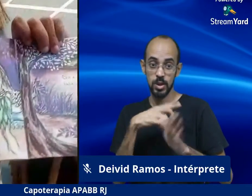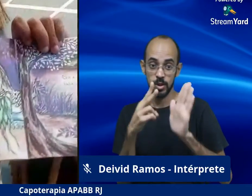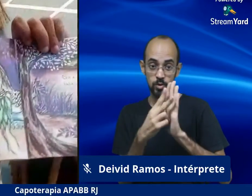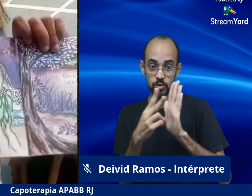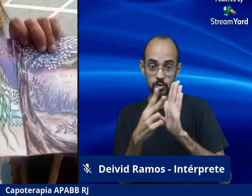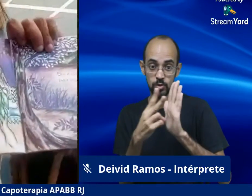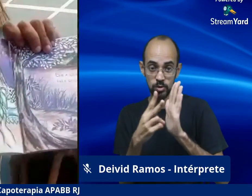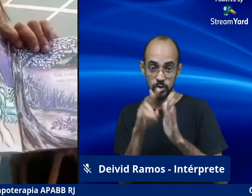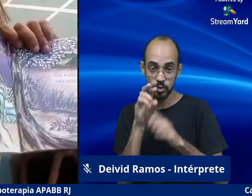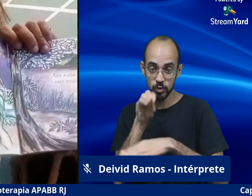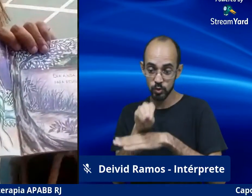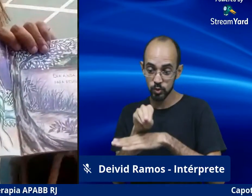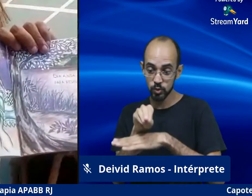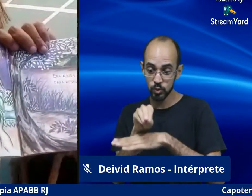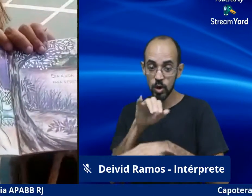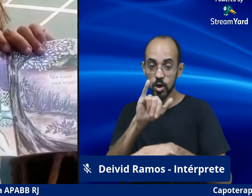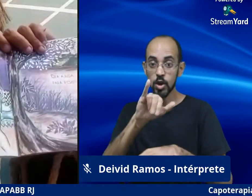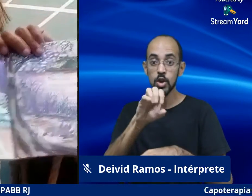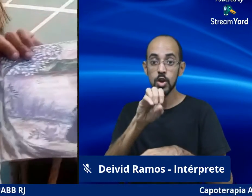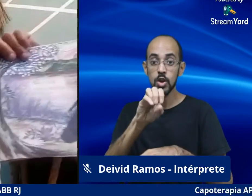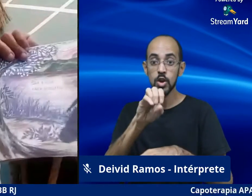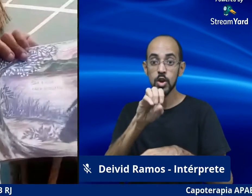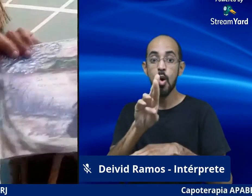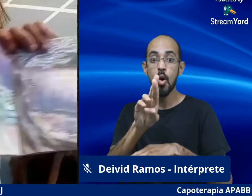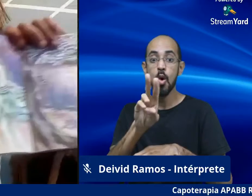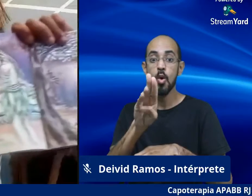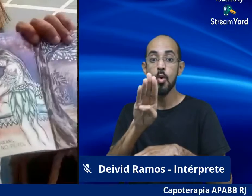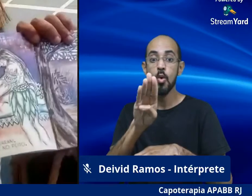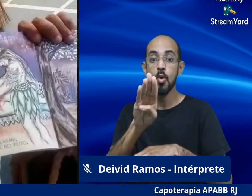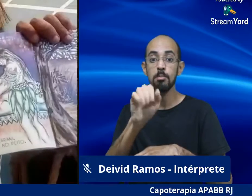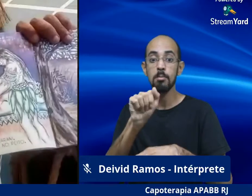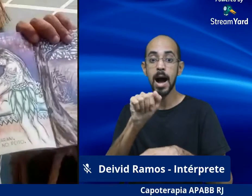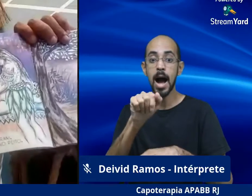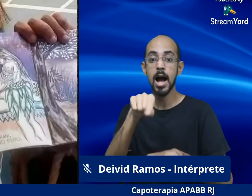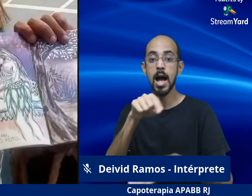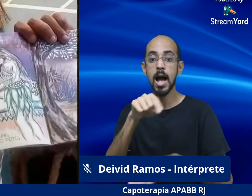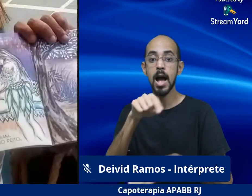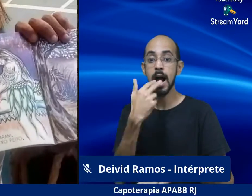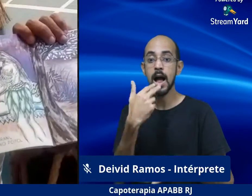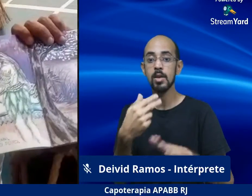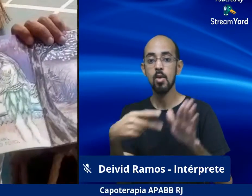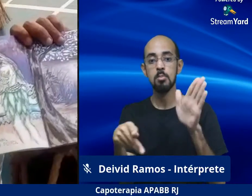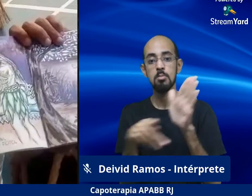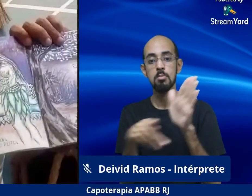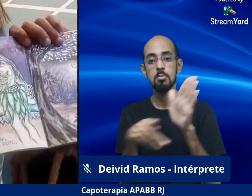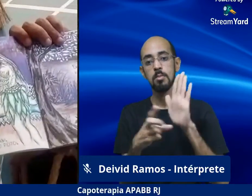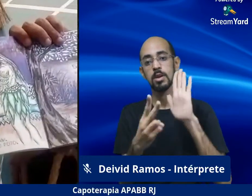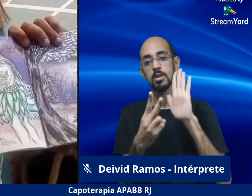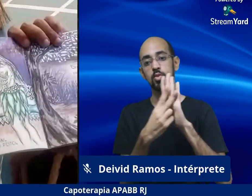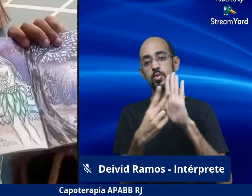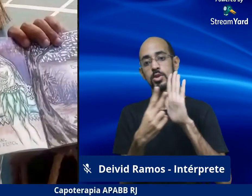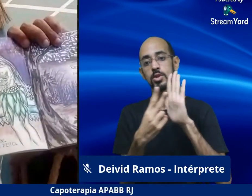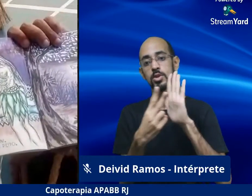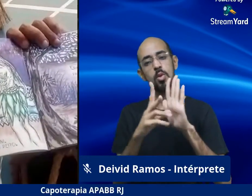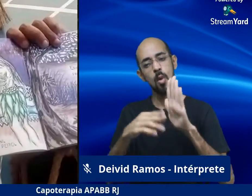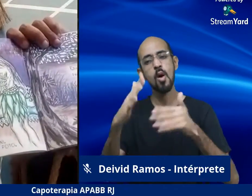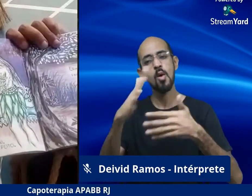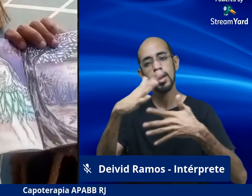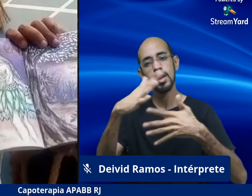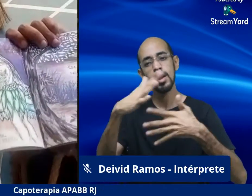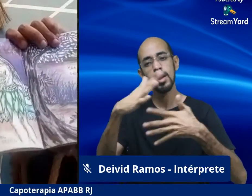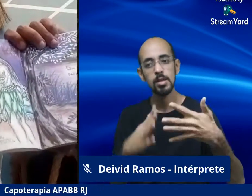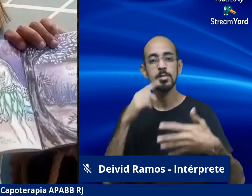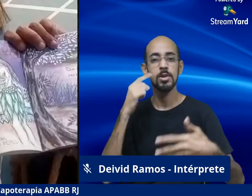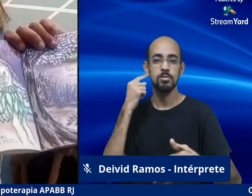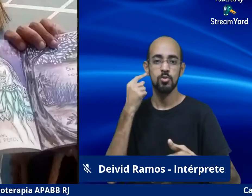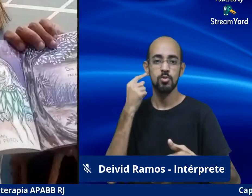e Tupi-Guarani são as línguas, né? Assim como a gente fala português, né? O Tupi e o Guarani são línguas indígenas